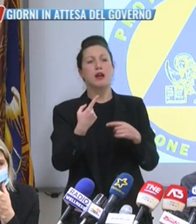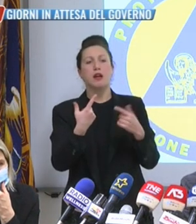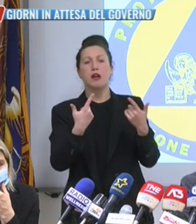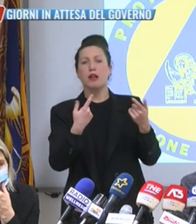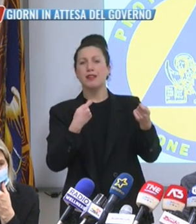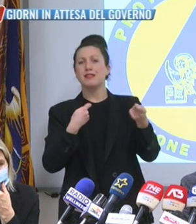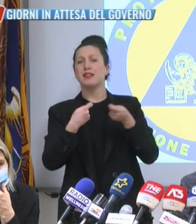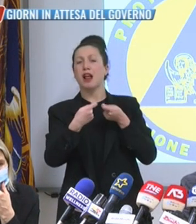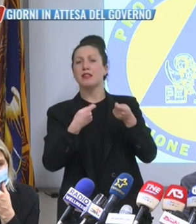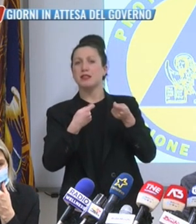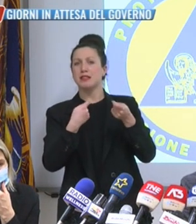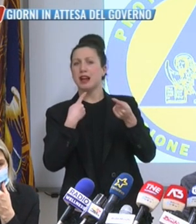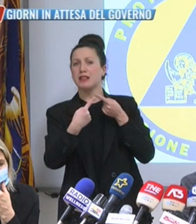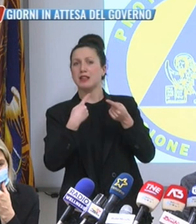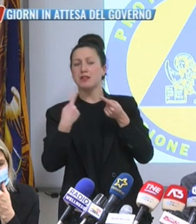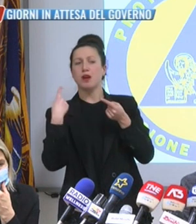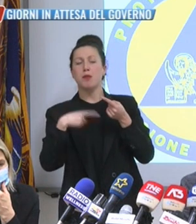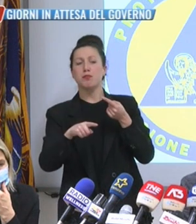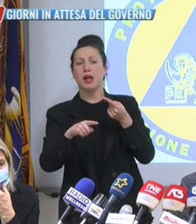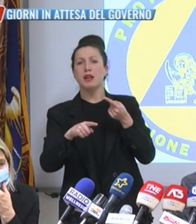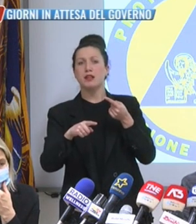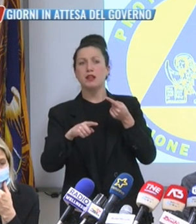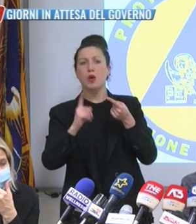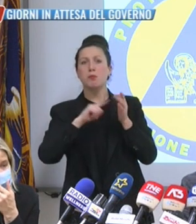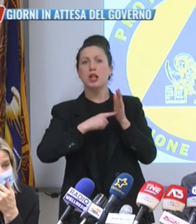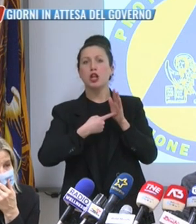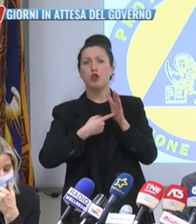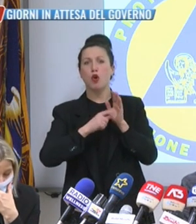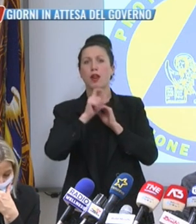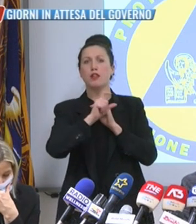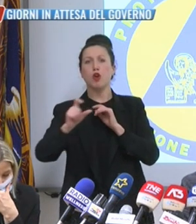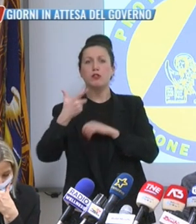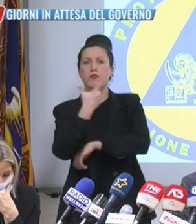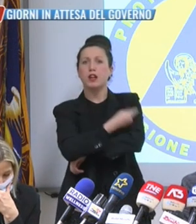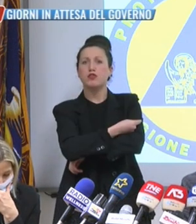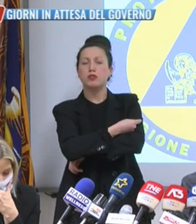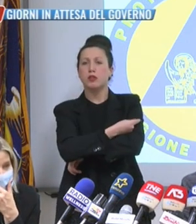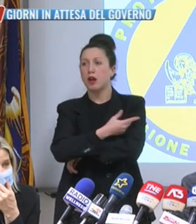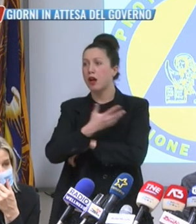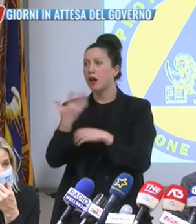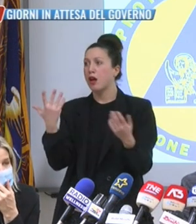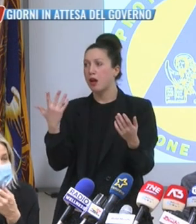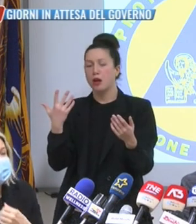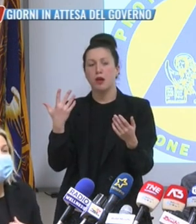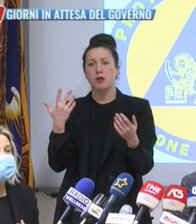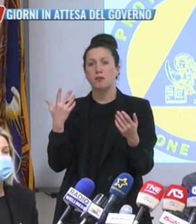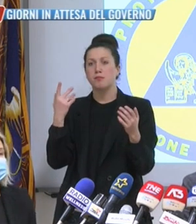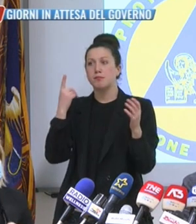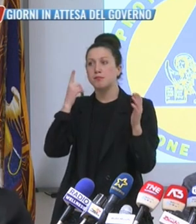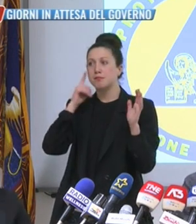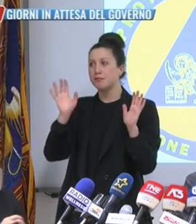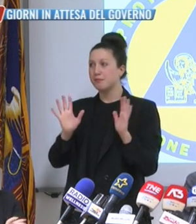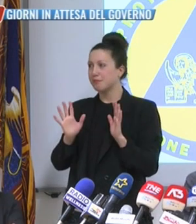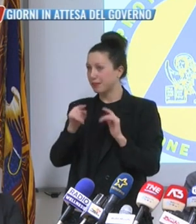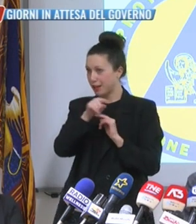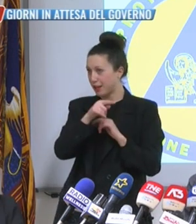Regione. Cosa ci può dire in proposito? Non so se è lui che li vende o lui che li compra, però aveva scritto un numero così esatto. No, però guardate, al di